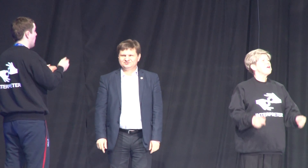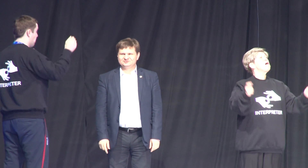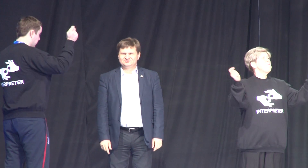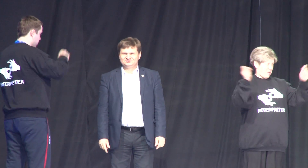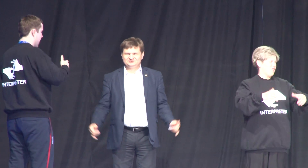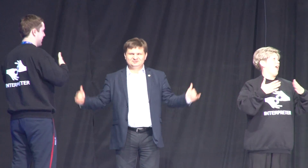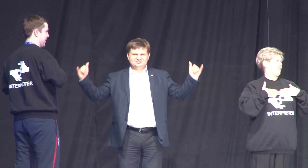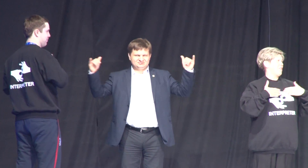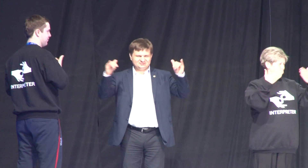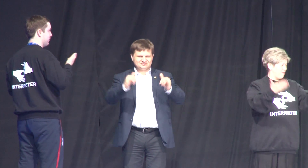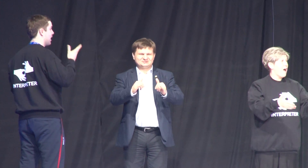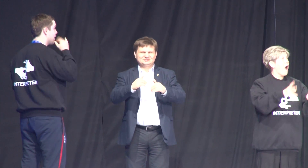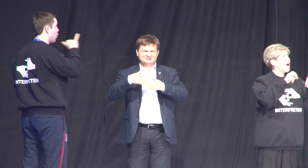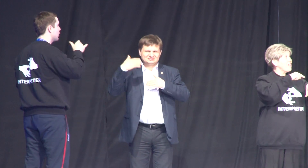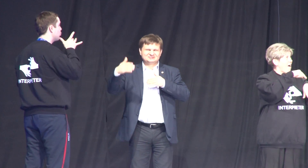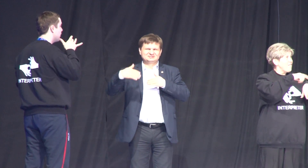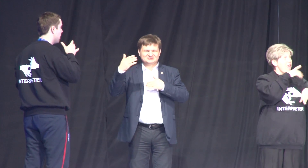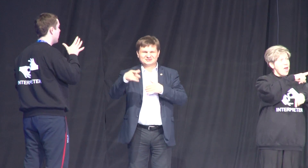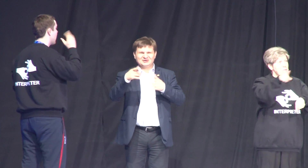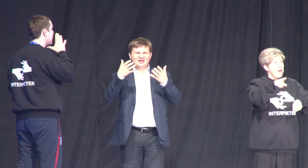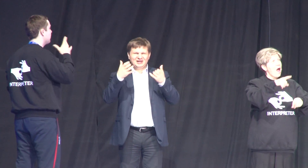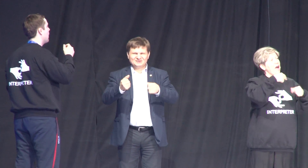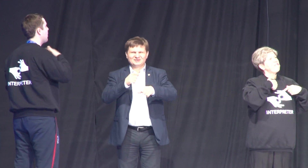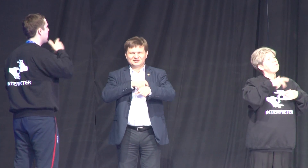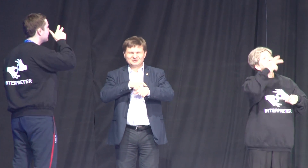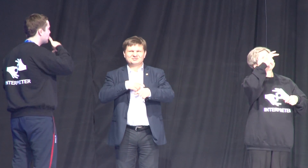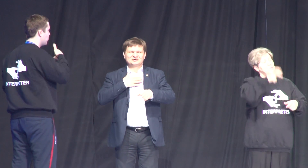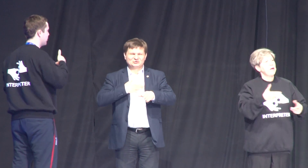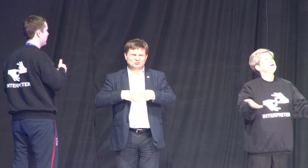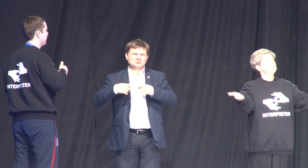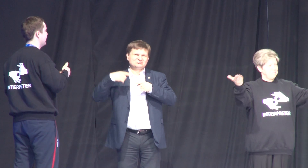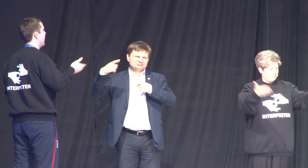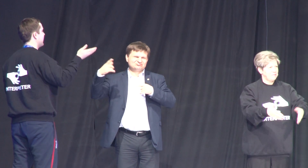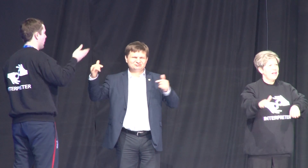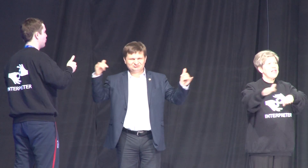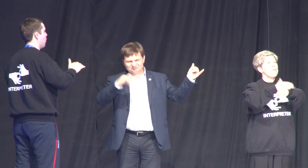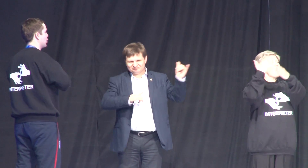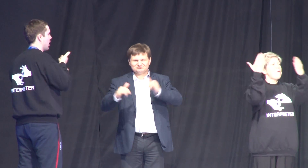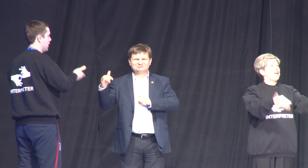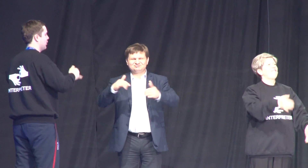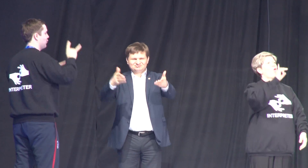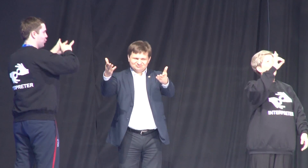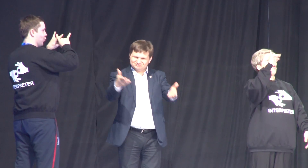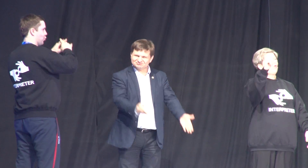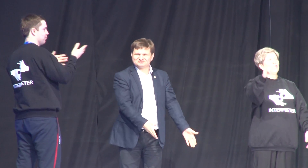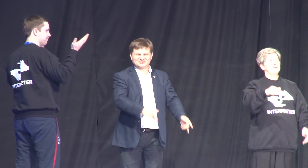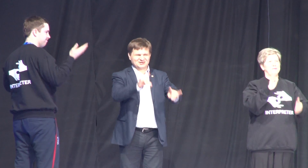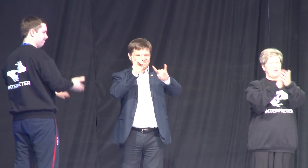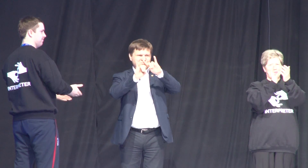нам, когда у вас будет время, когда вы по нам соскучитесь. Добро пожаловать в Европу. Welcome to Europe. Come